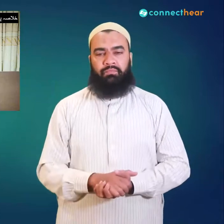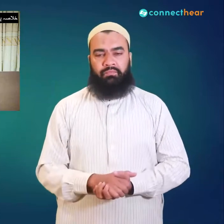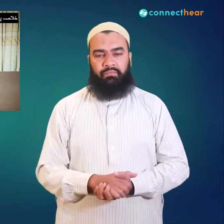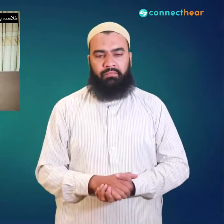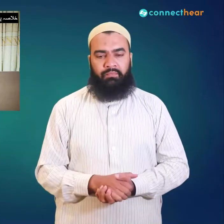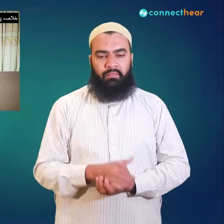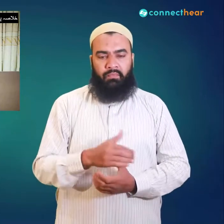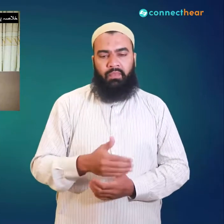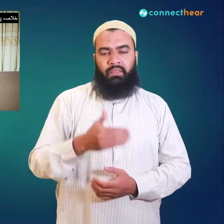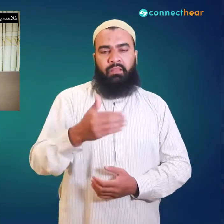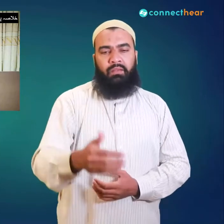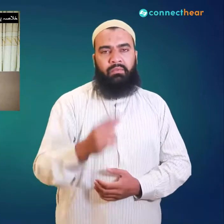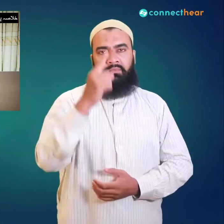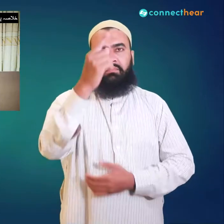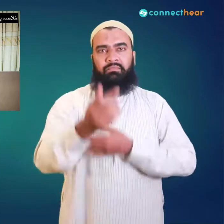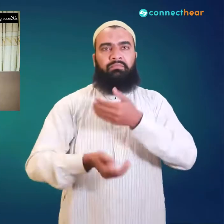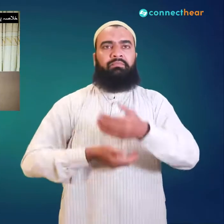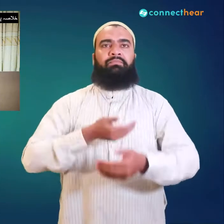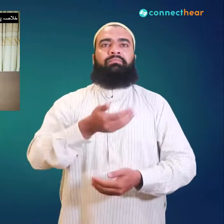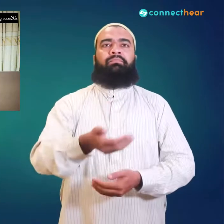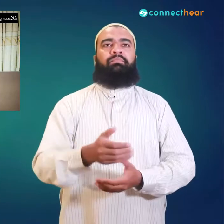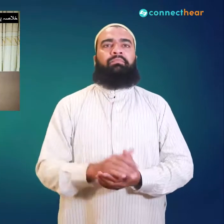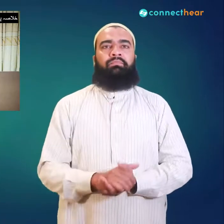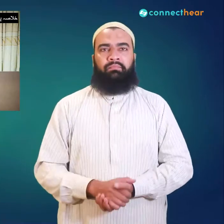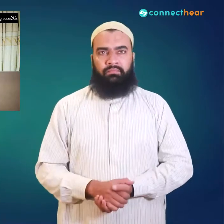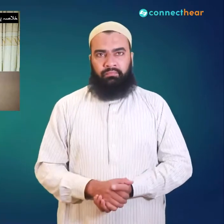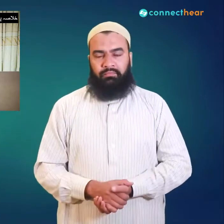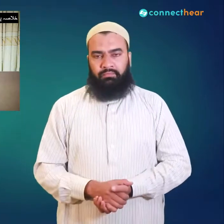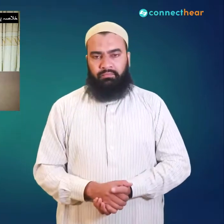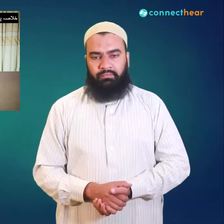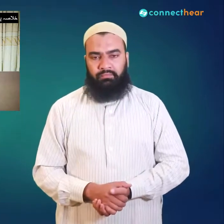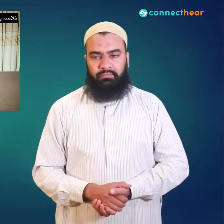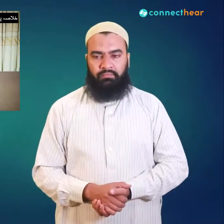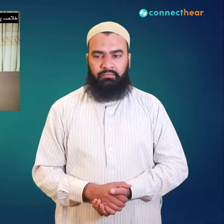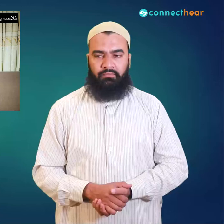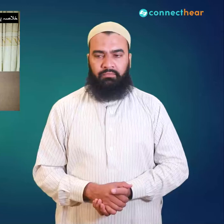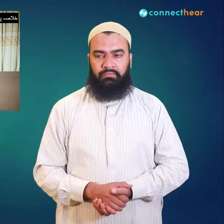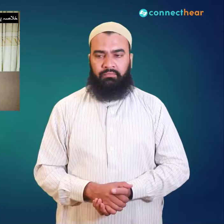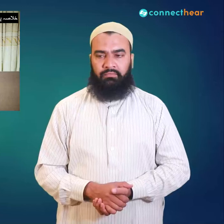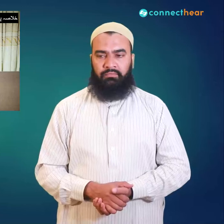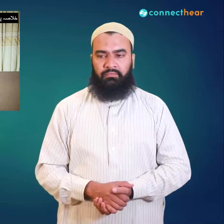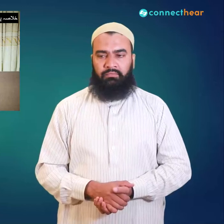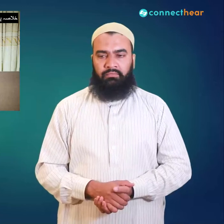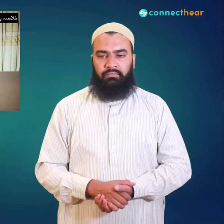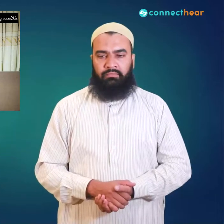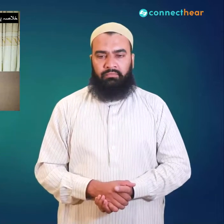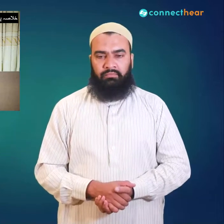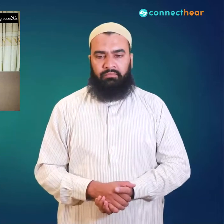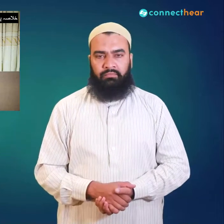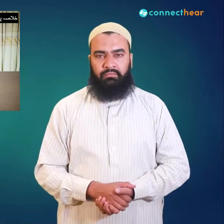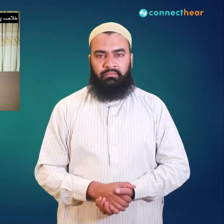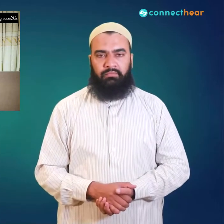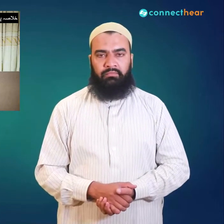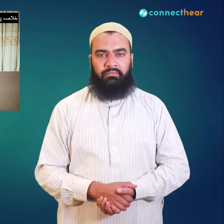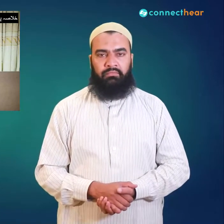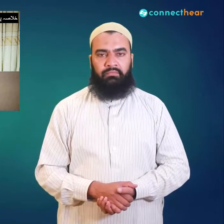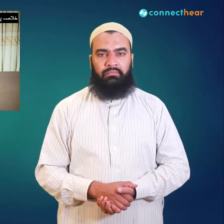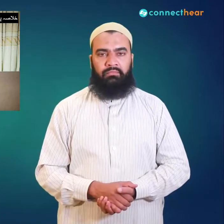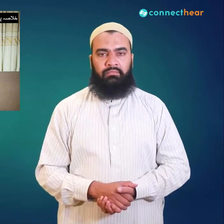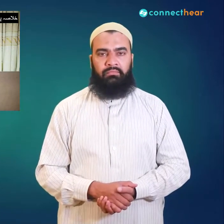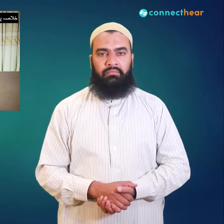رکوع نمبر 2، آیت نمبر 45-46، یا ایھا الذین آمنوا اذا لقیتم